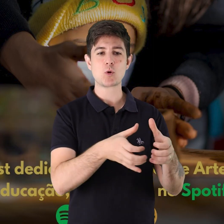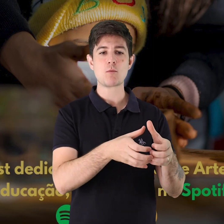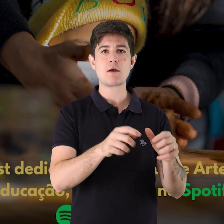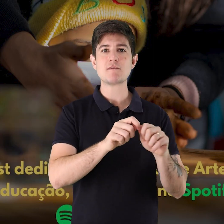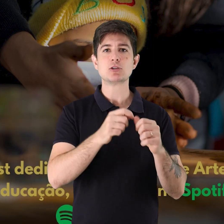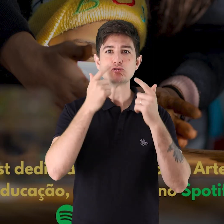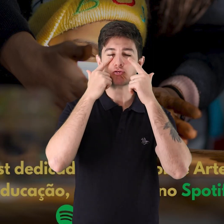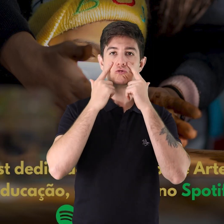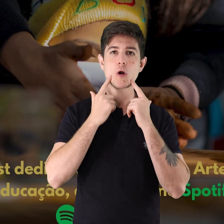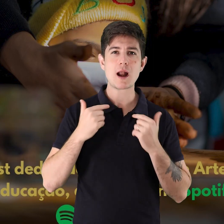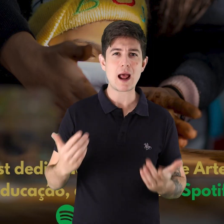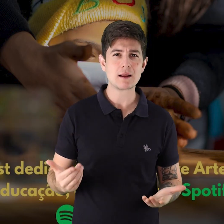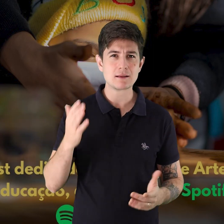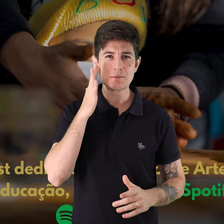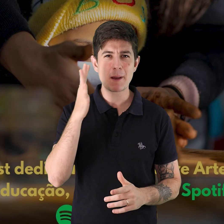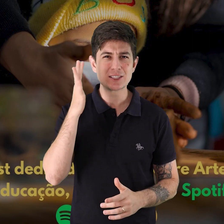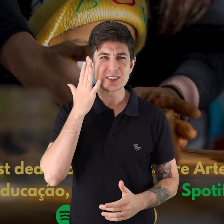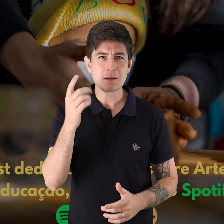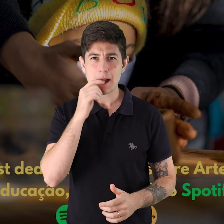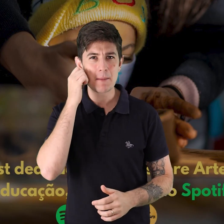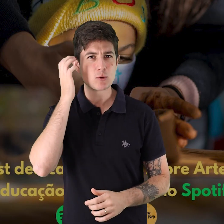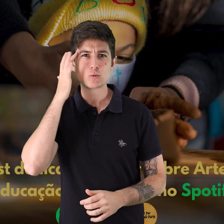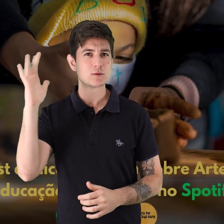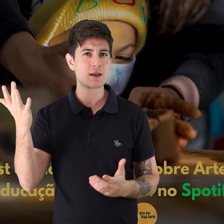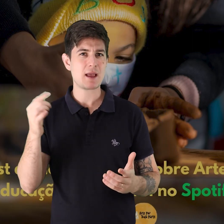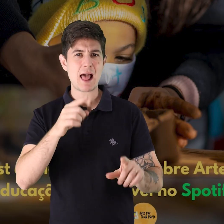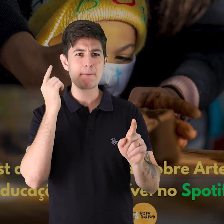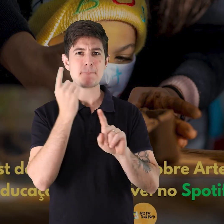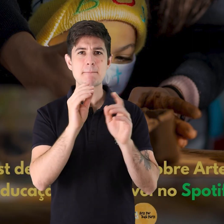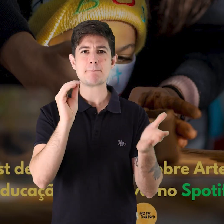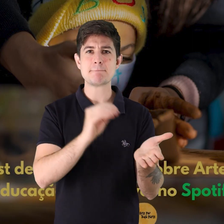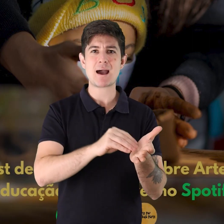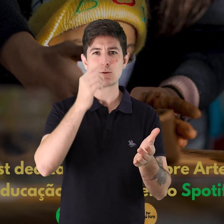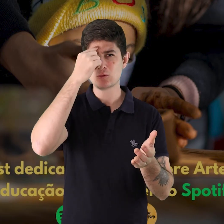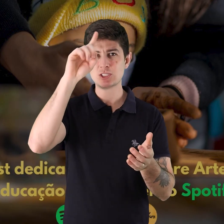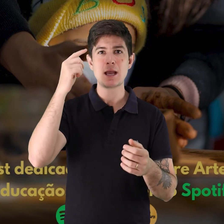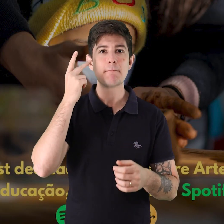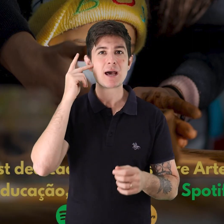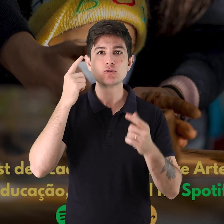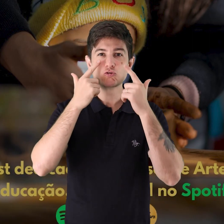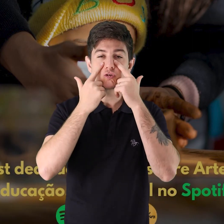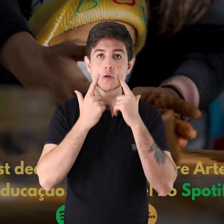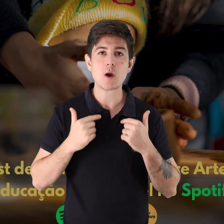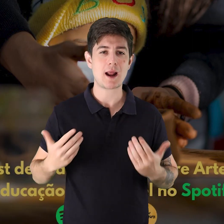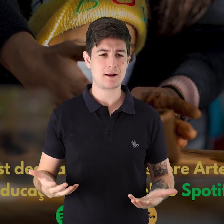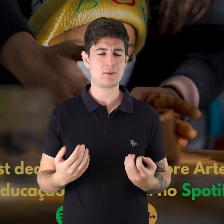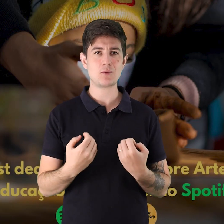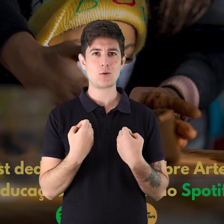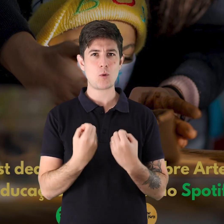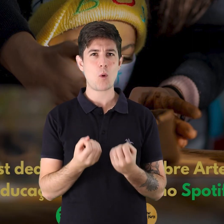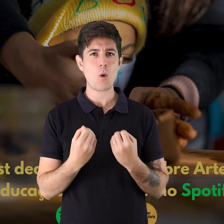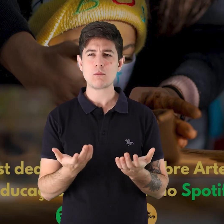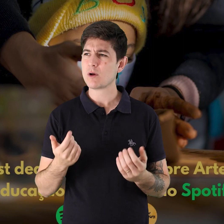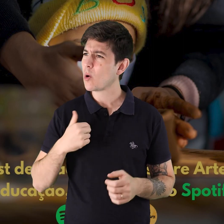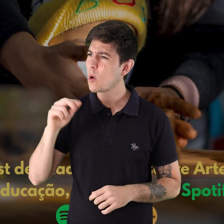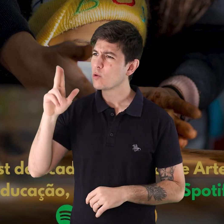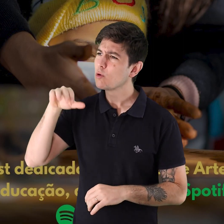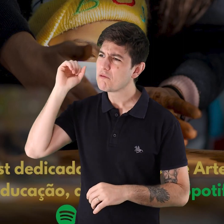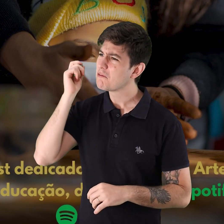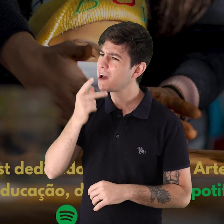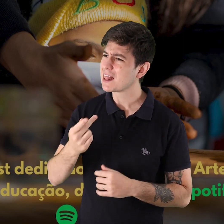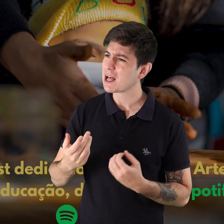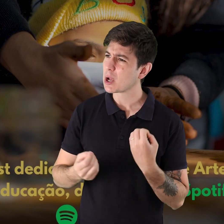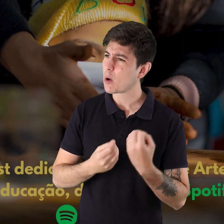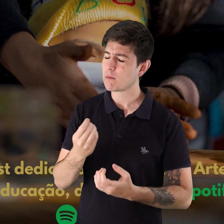15, 16 anos, então elas marcam um dia específico para elas chorarem. Como é que elas fazem isso? Olha que coisa mais... Eu nunca ouvi falar